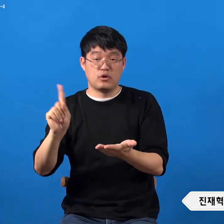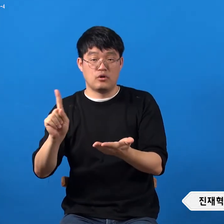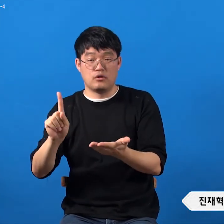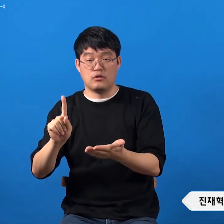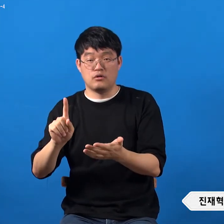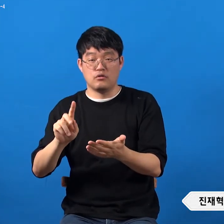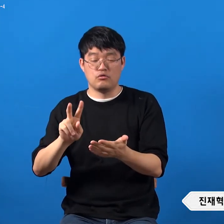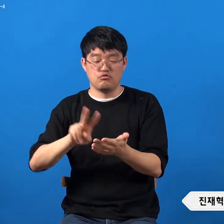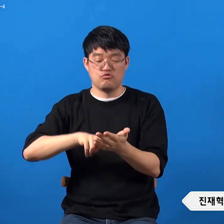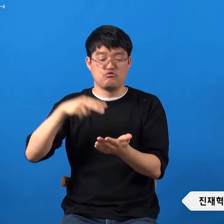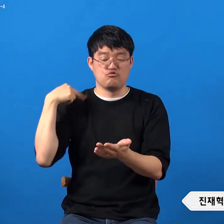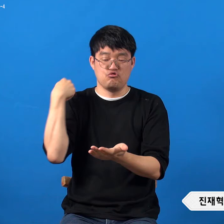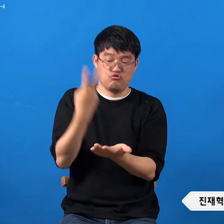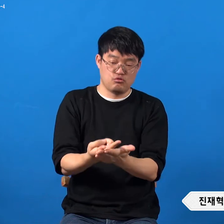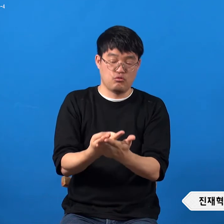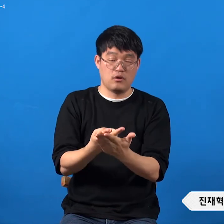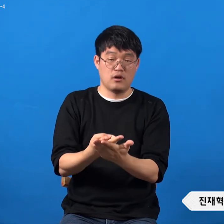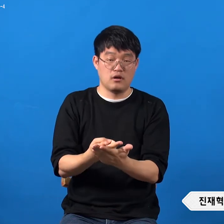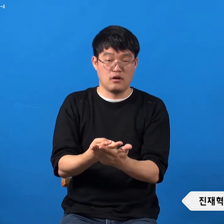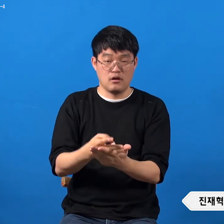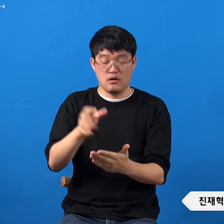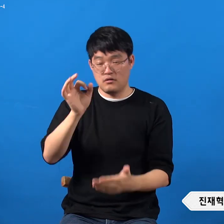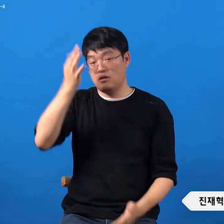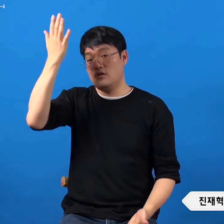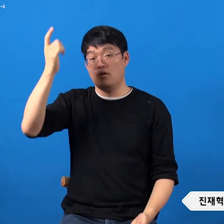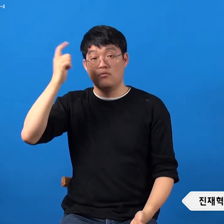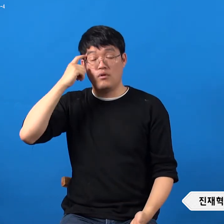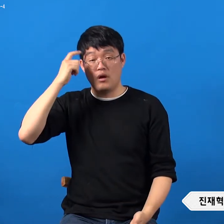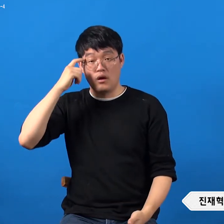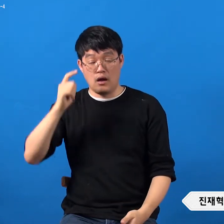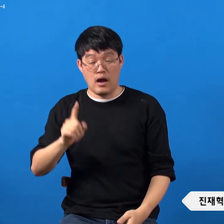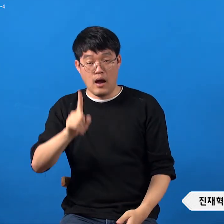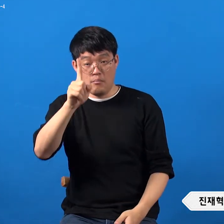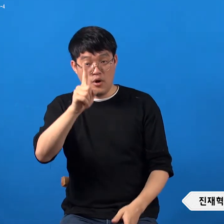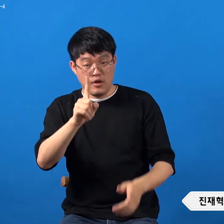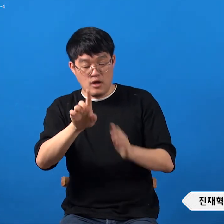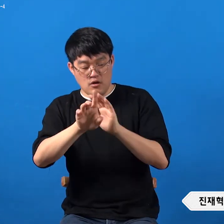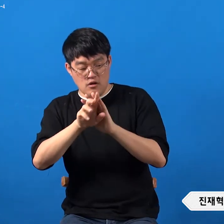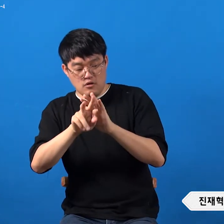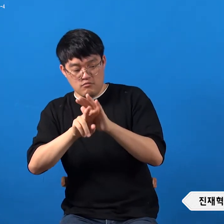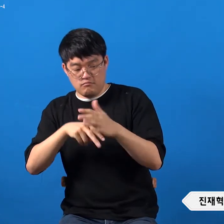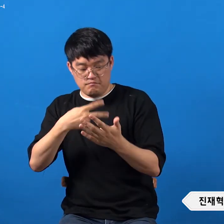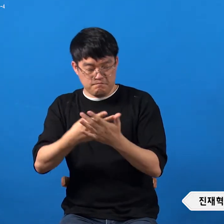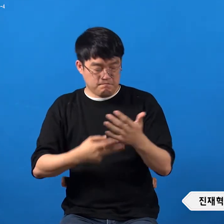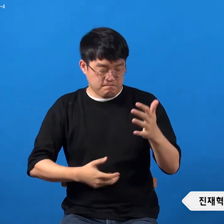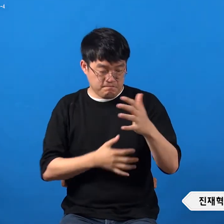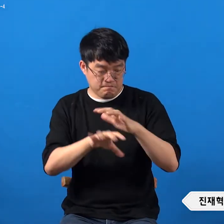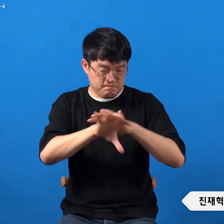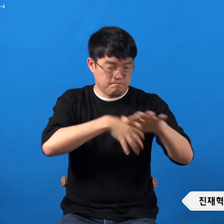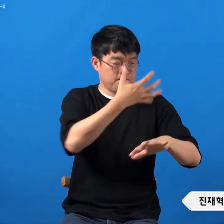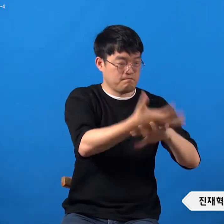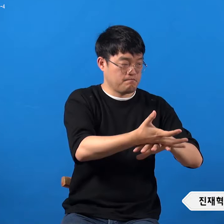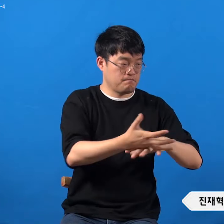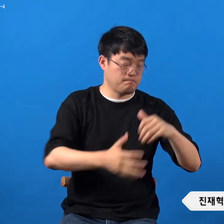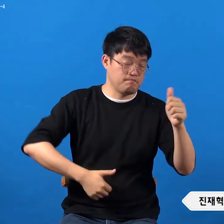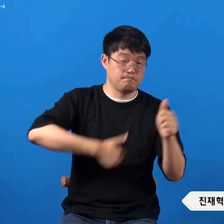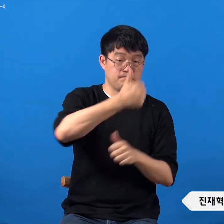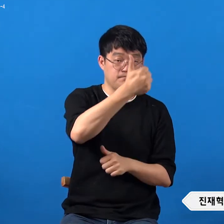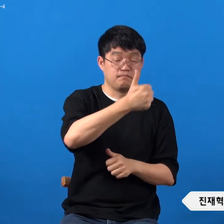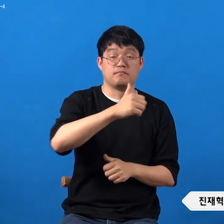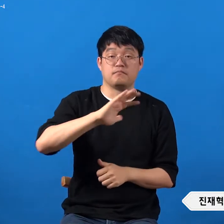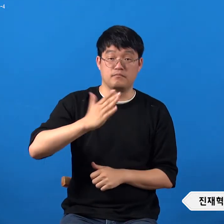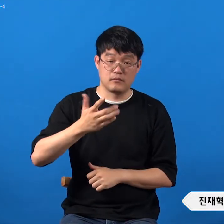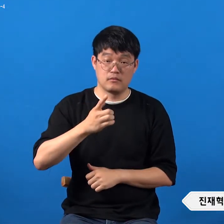달인이시다라고 이야기합니다. 한순간에 그냥 상황을 바뀌어 버립니다. 문제가 더